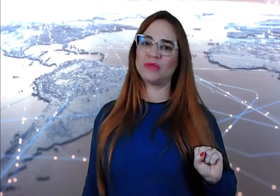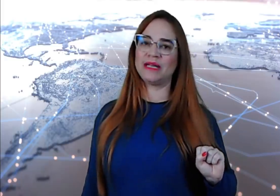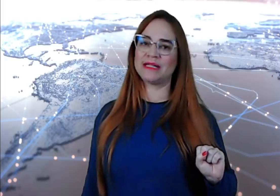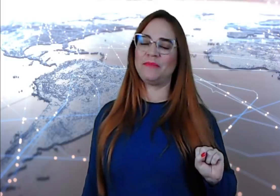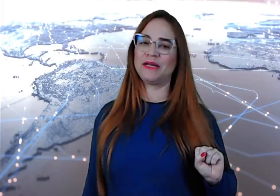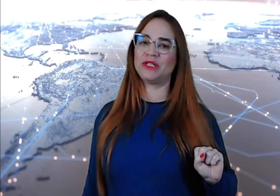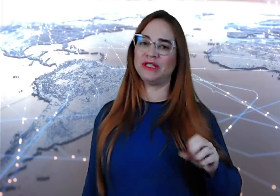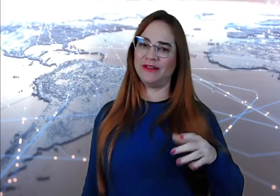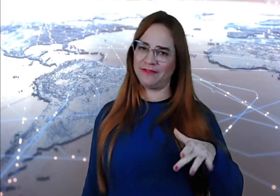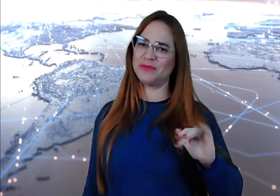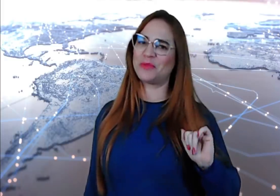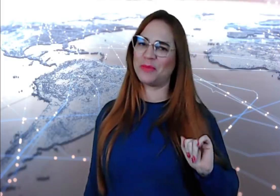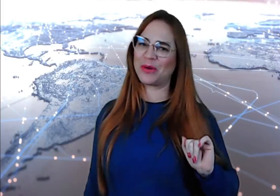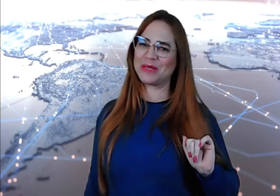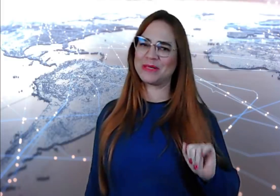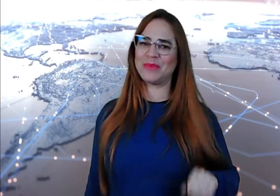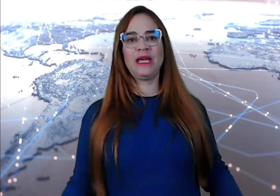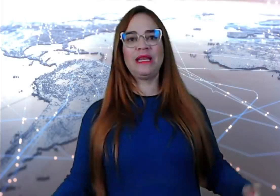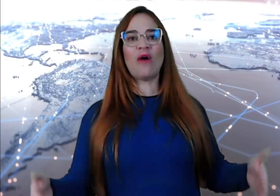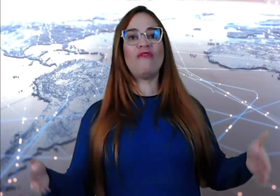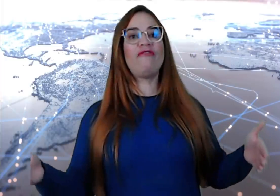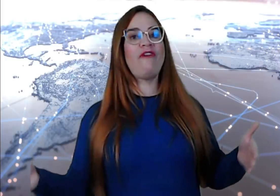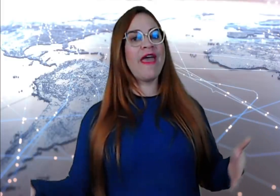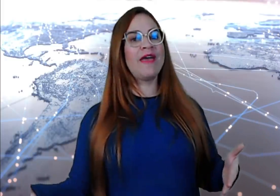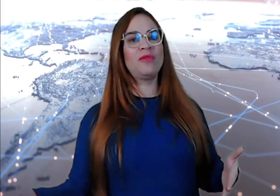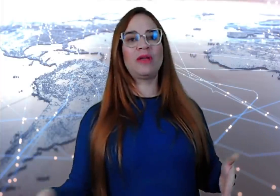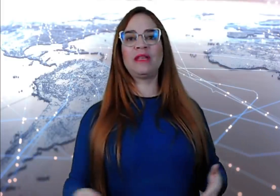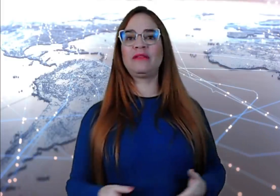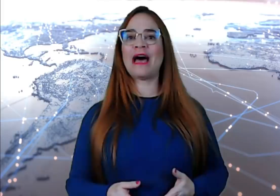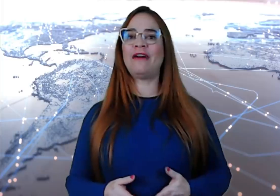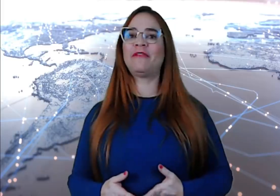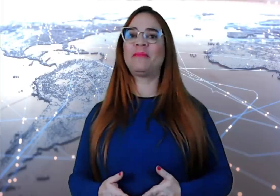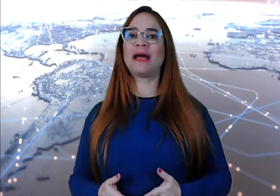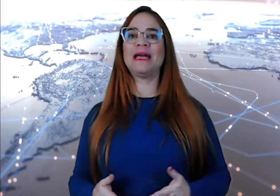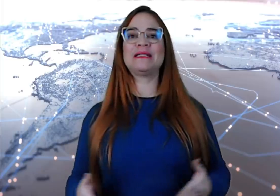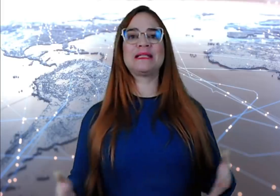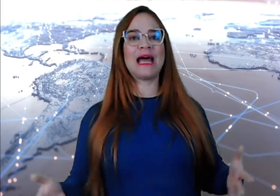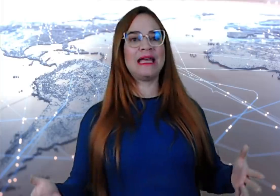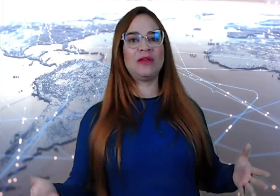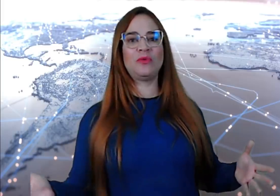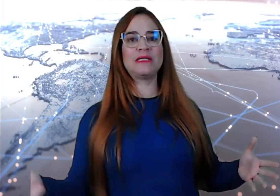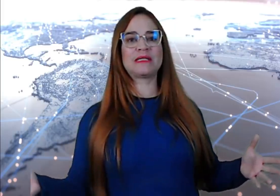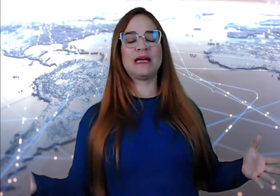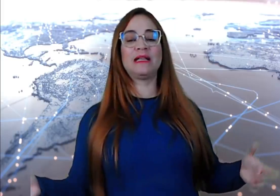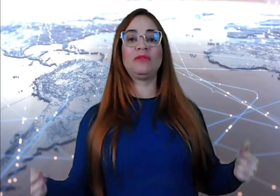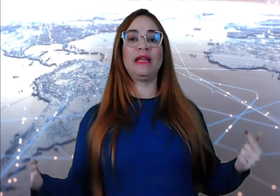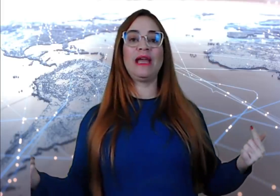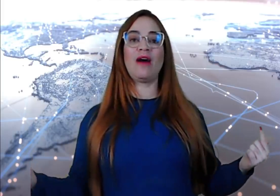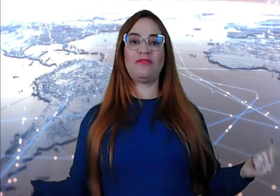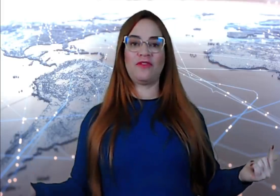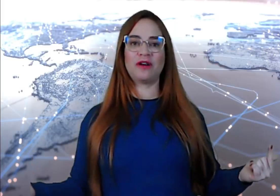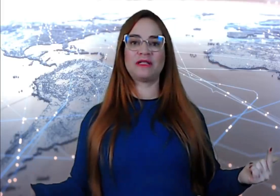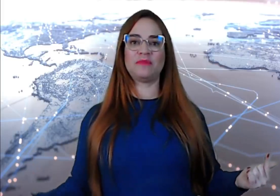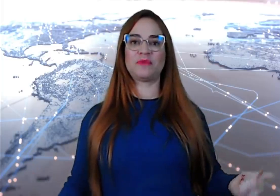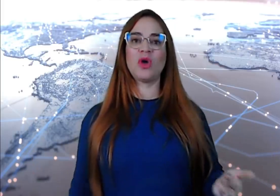dessa partida. Vamos para a próxima. Então, vendo que não dava para extrair um escândalo nem a fórceps,